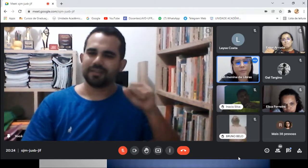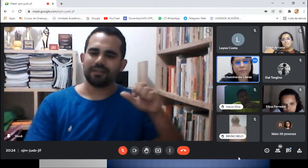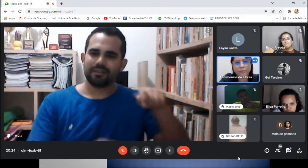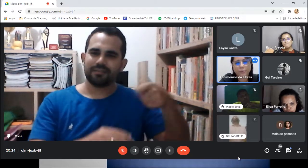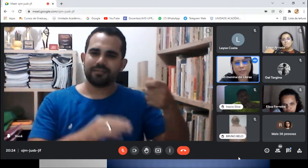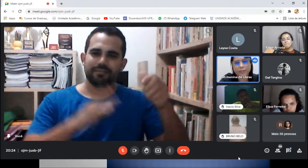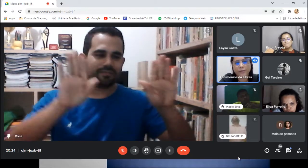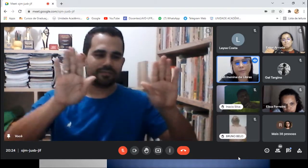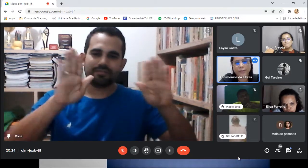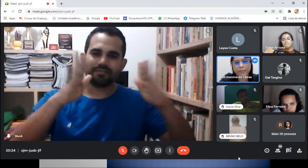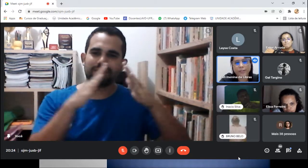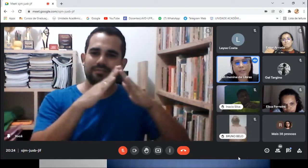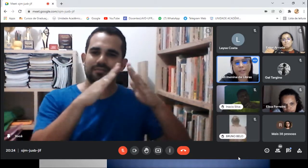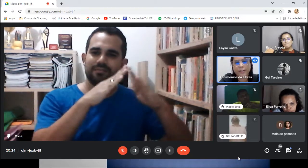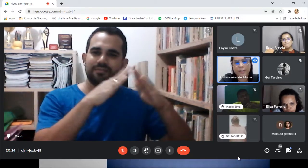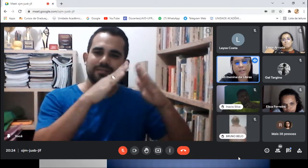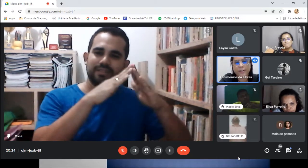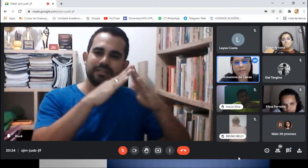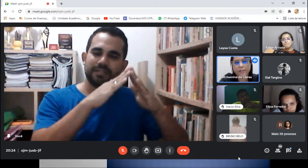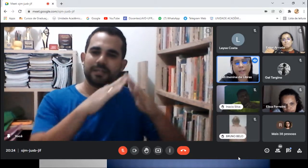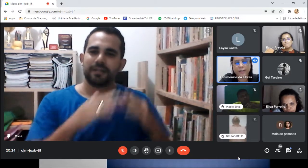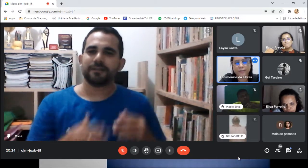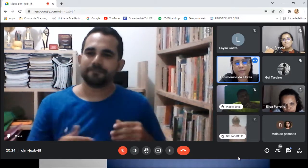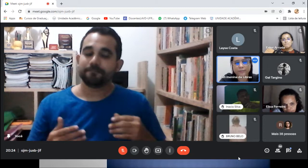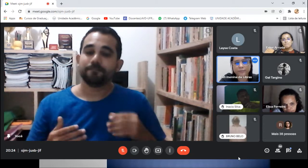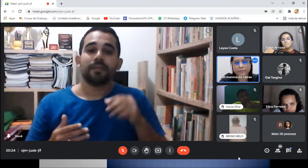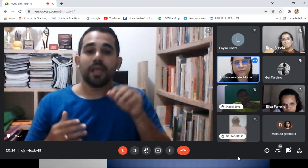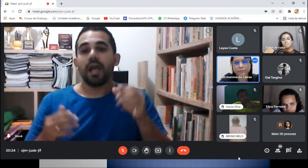uma mulher ouvinte, sinaliza a mão aberta.